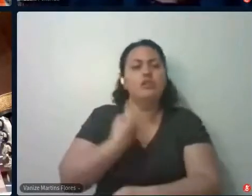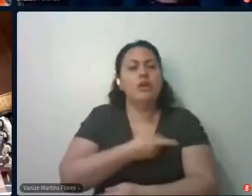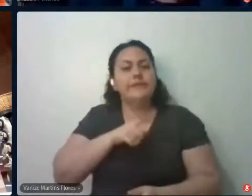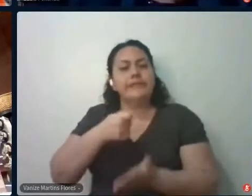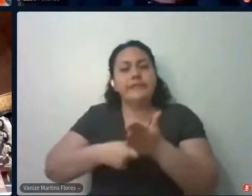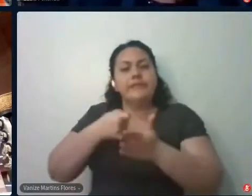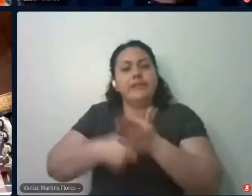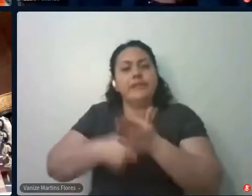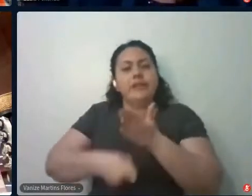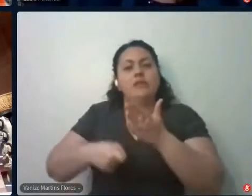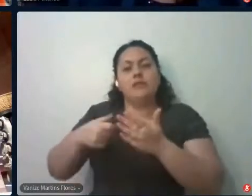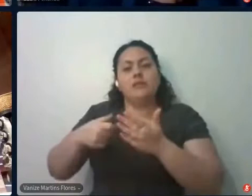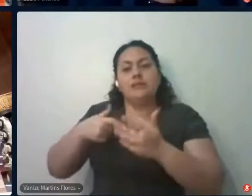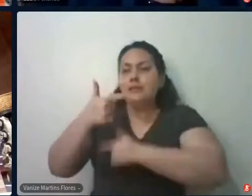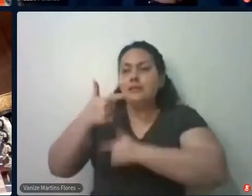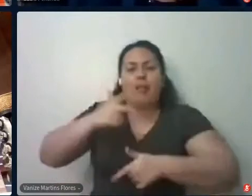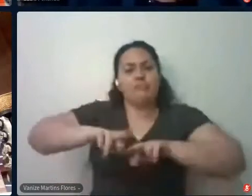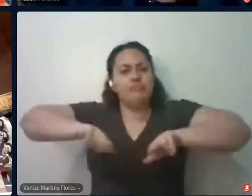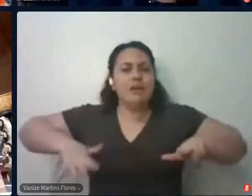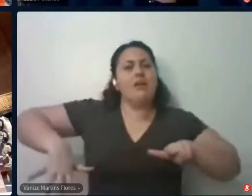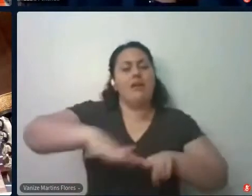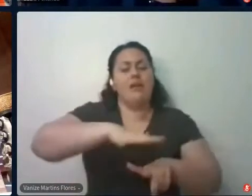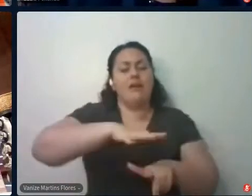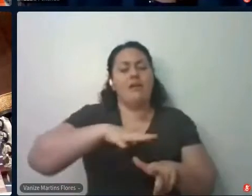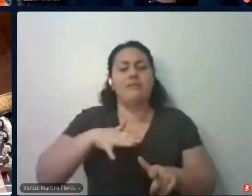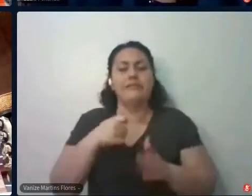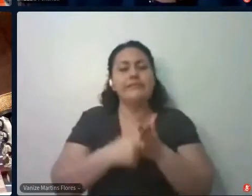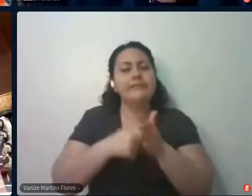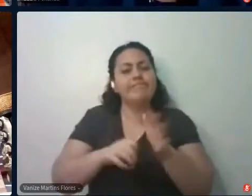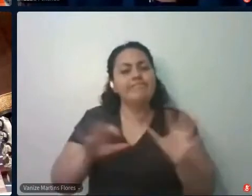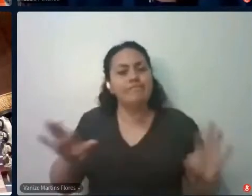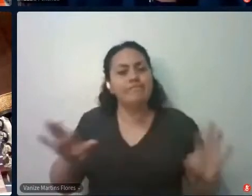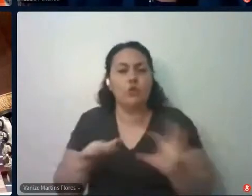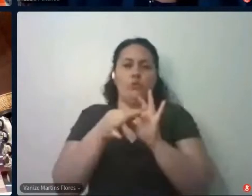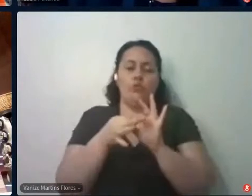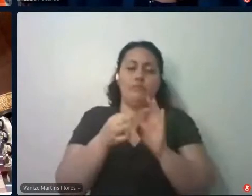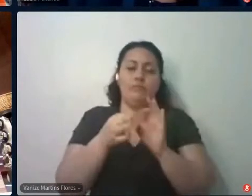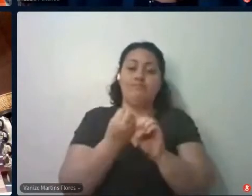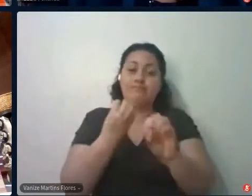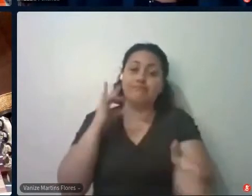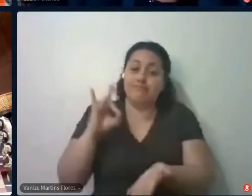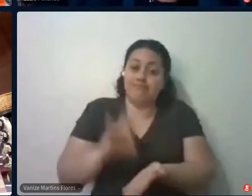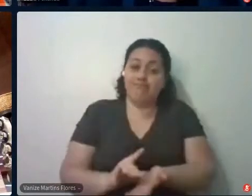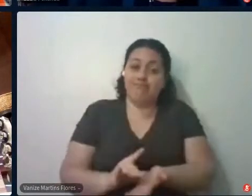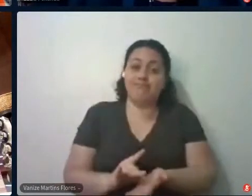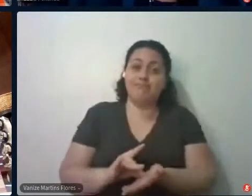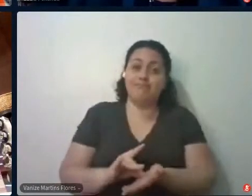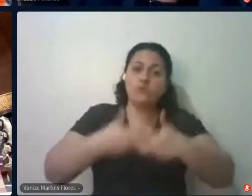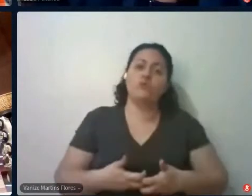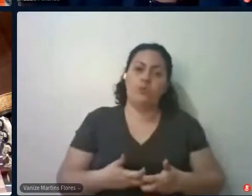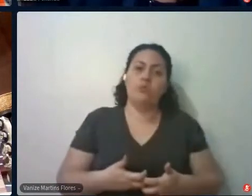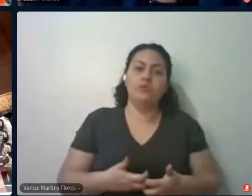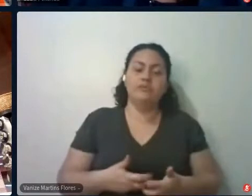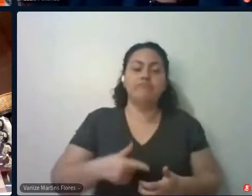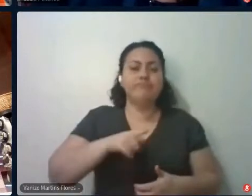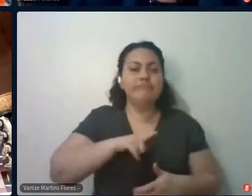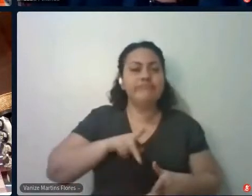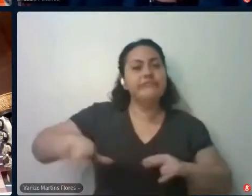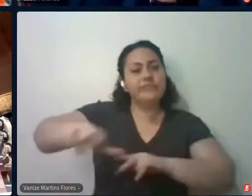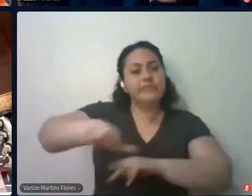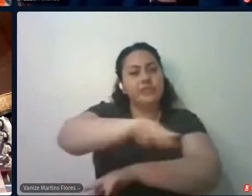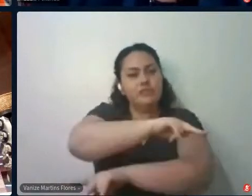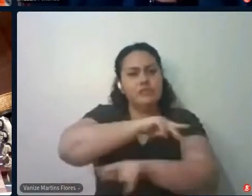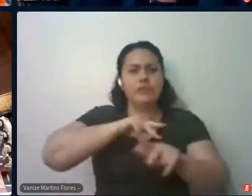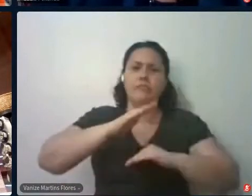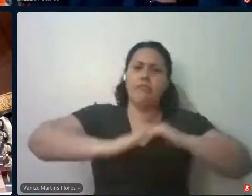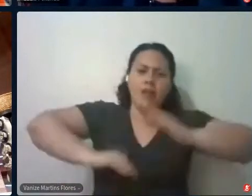incluir todo mundo numa educação à distância que realmente tenha diversidade de atividades, tenha